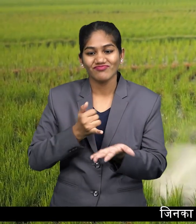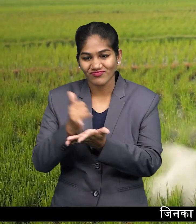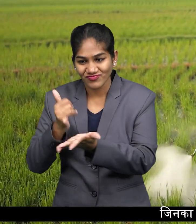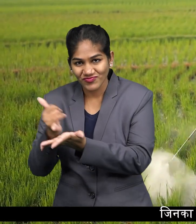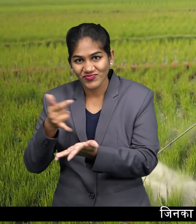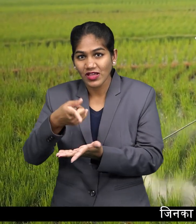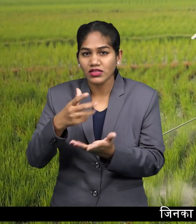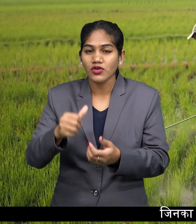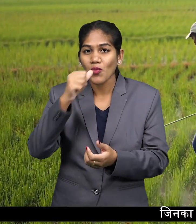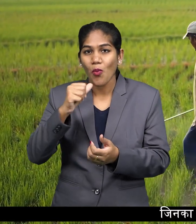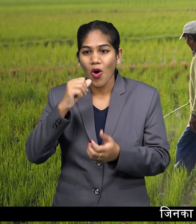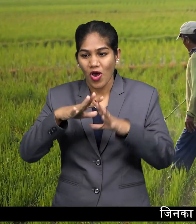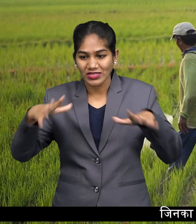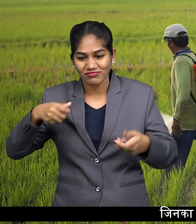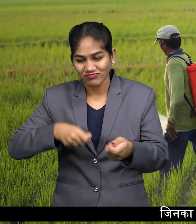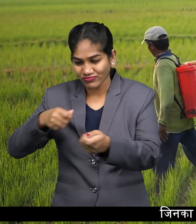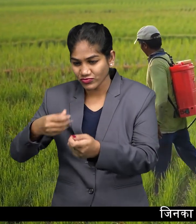हैं।